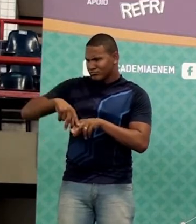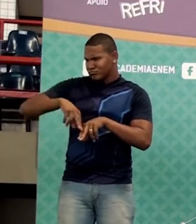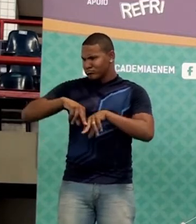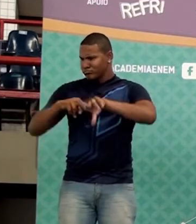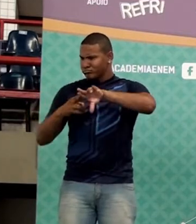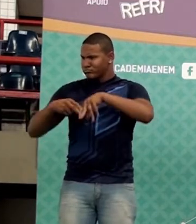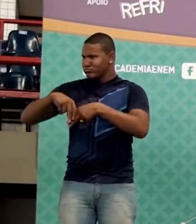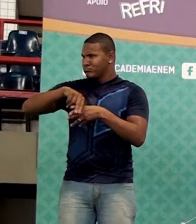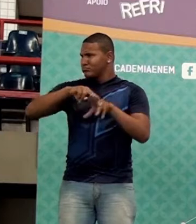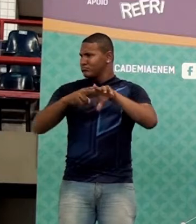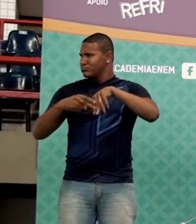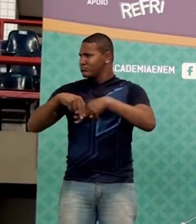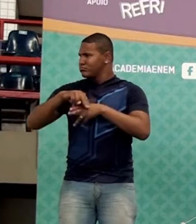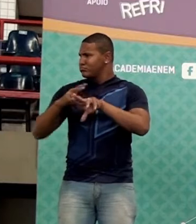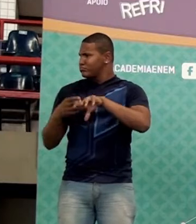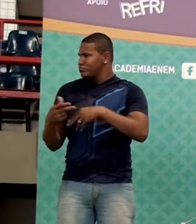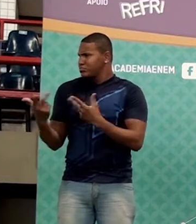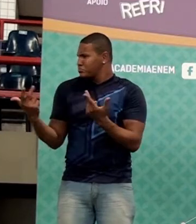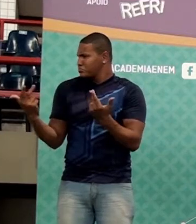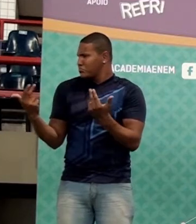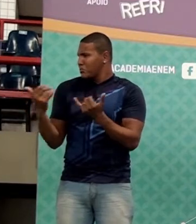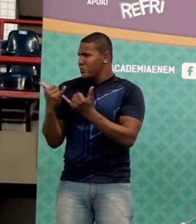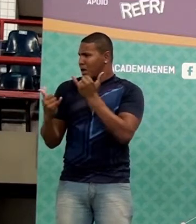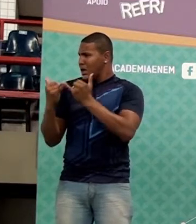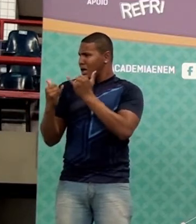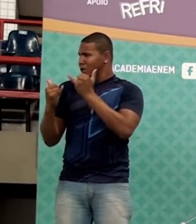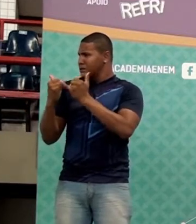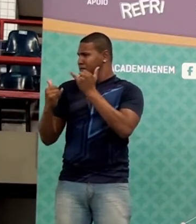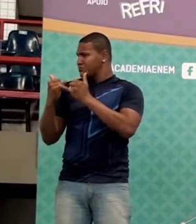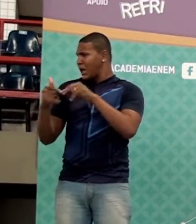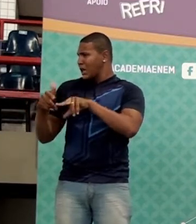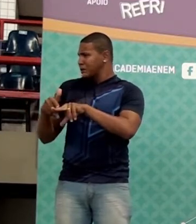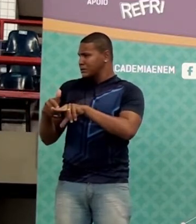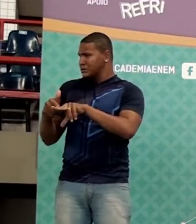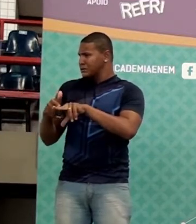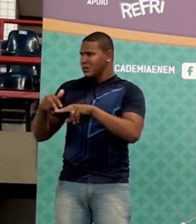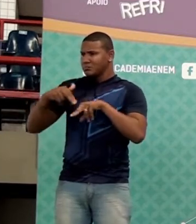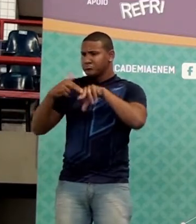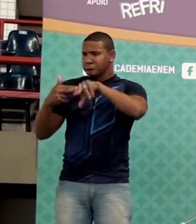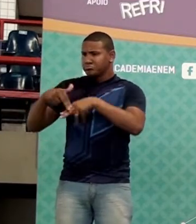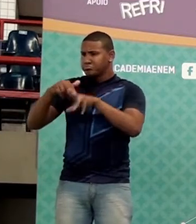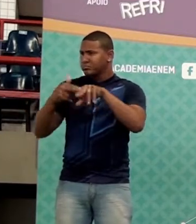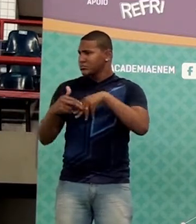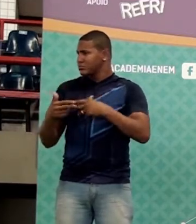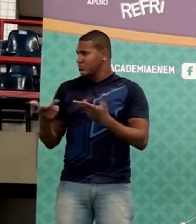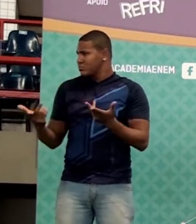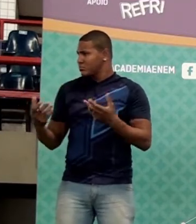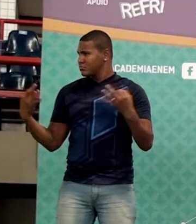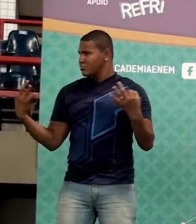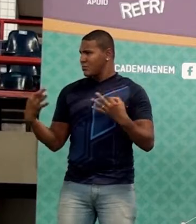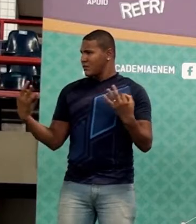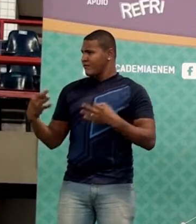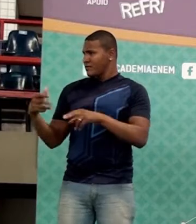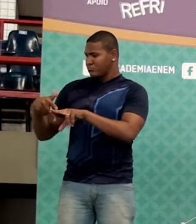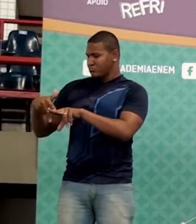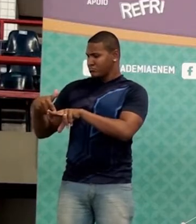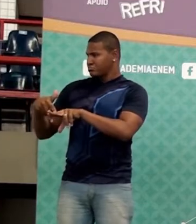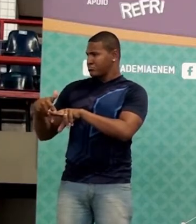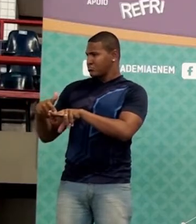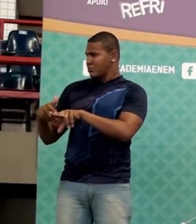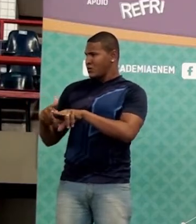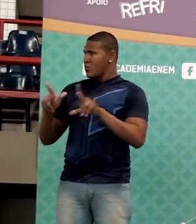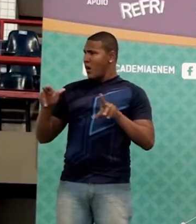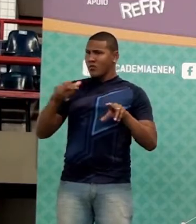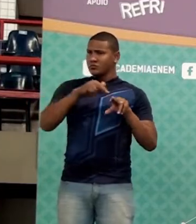com a do surf? O skate é ideal para você surfar no cimento. E ainda tinha